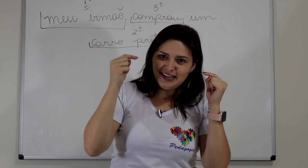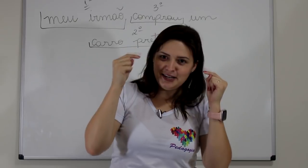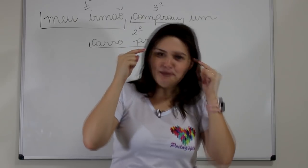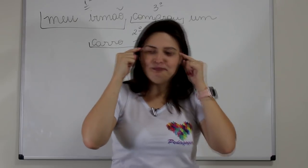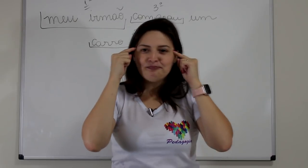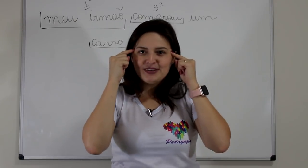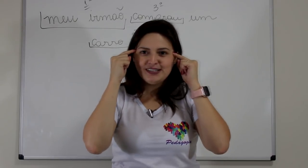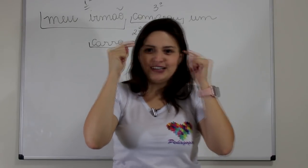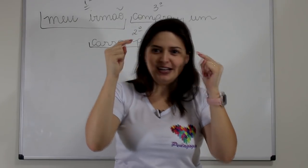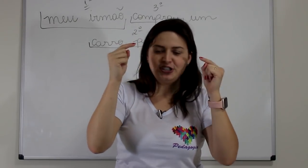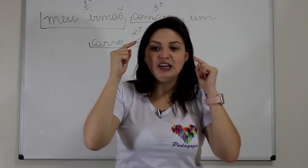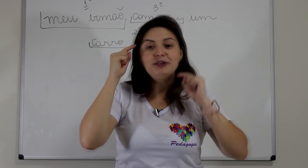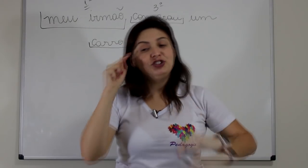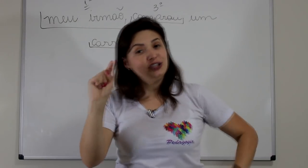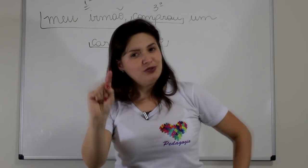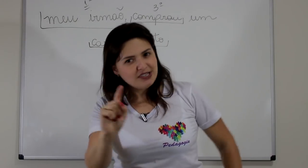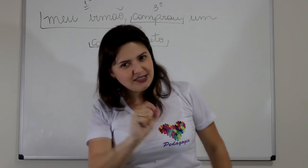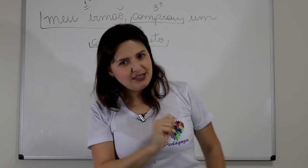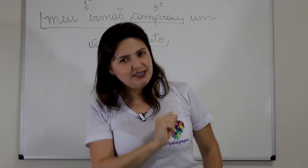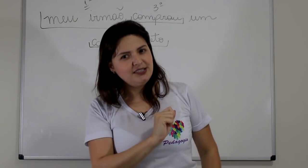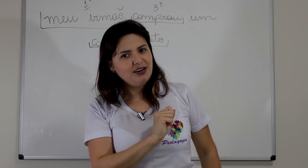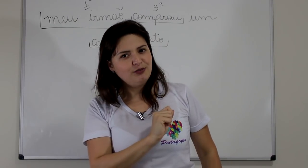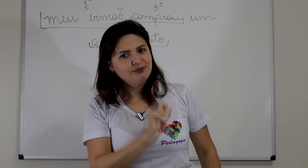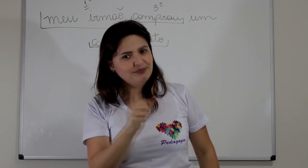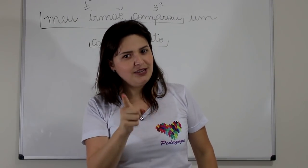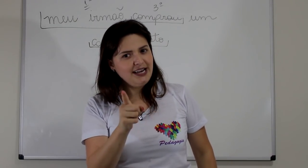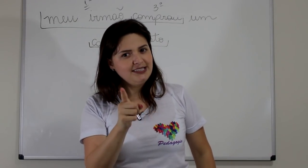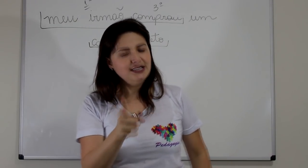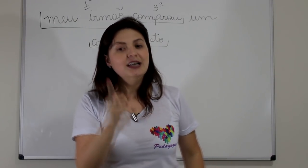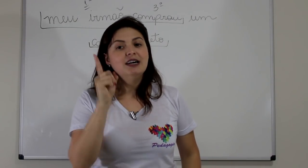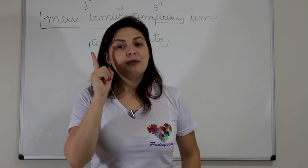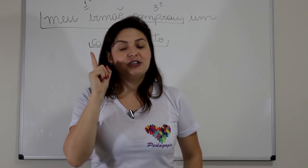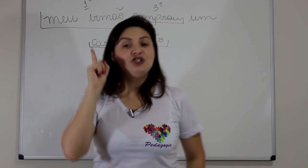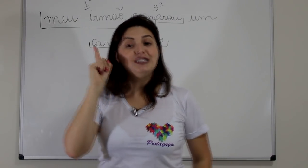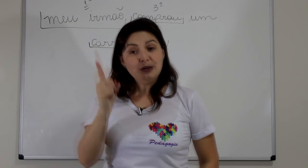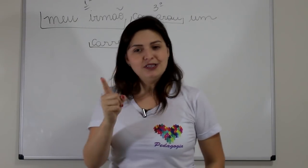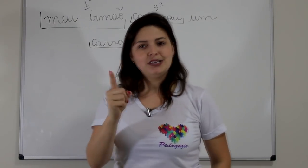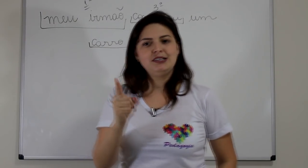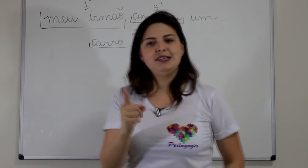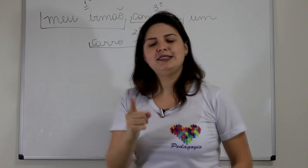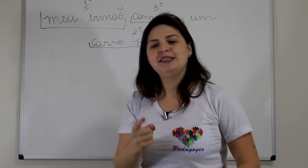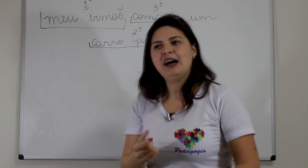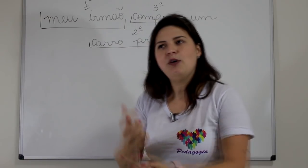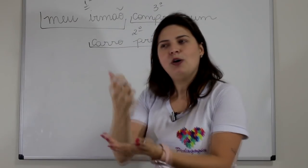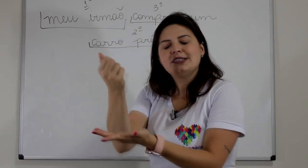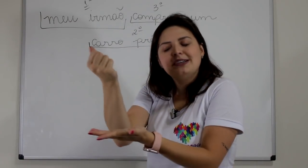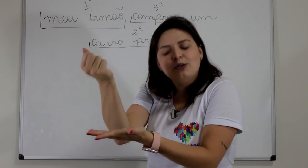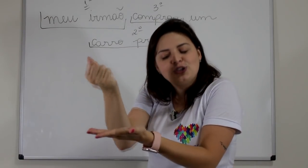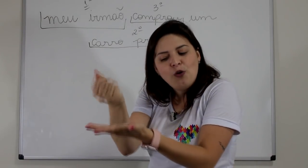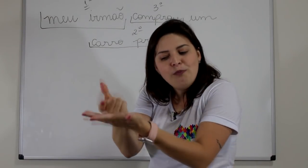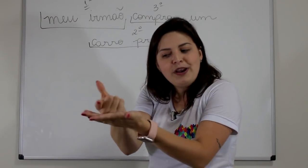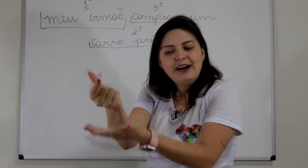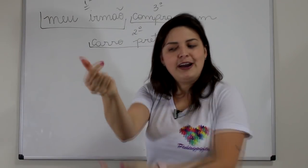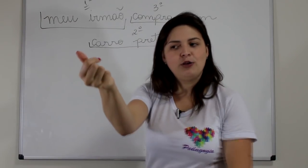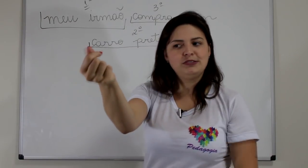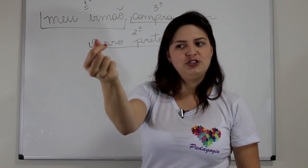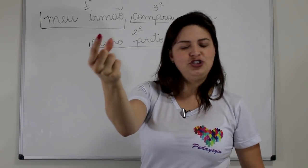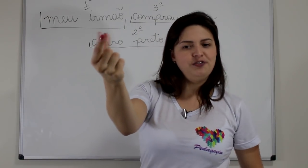Aninha, pra gente não esquecer esse sinal, beleza? Pra gente não esquecer esse sinal, ó, sinal de comprar. É como se a gente